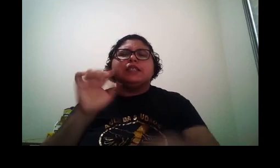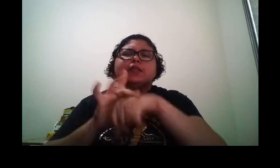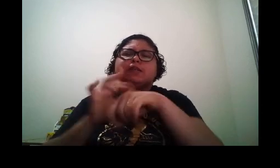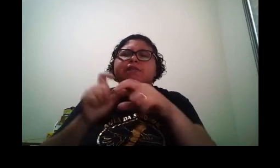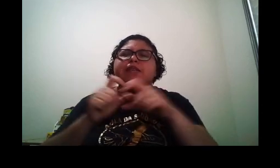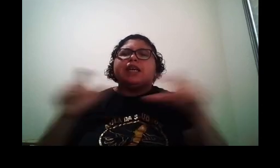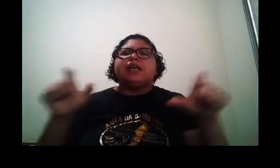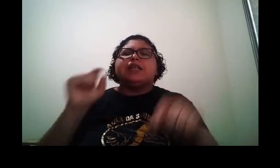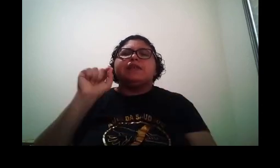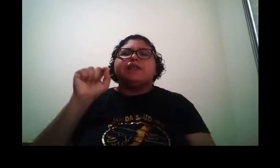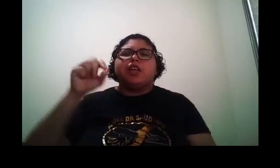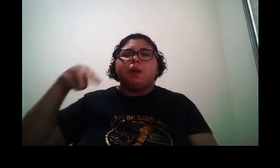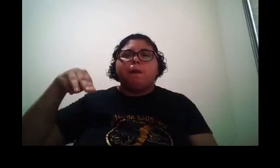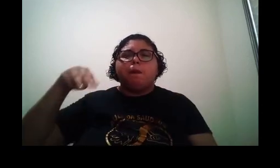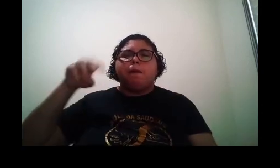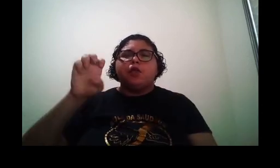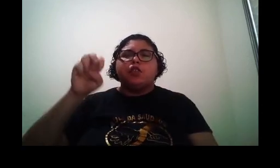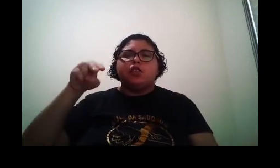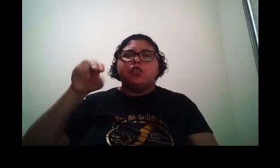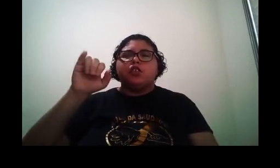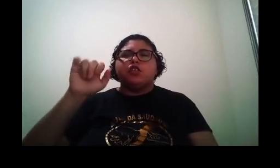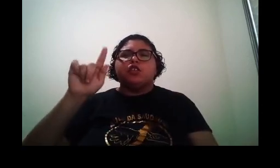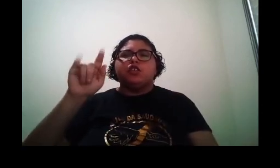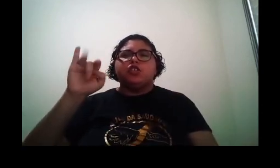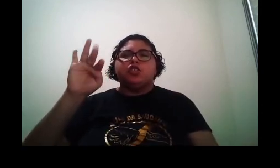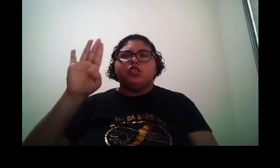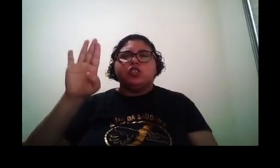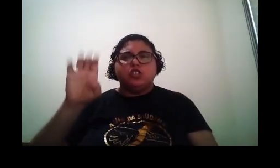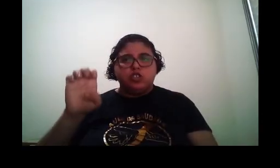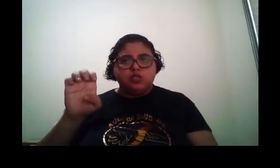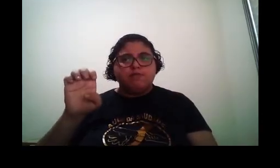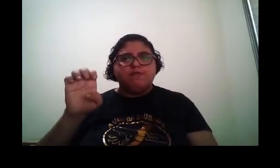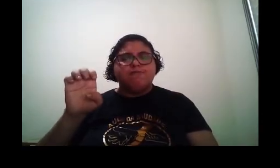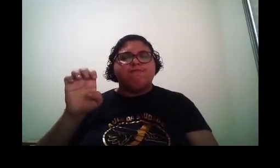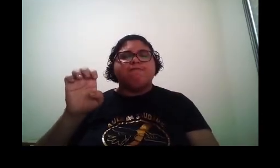são portadores de meningite, né? E acontece por conta disso,